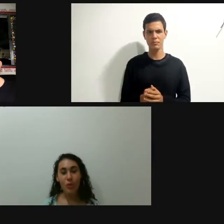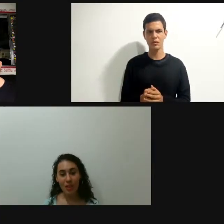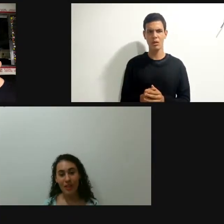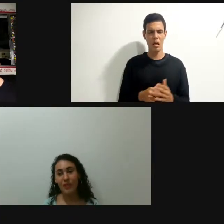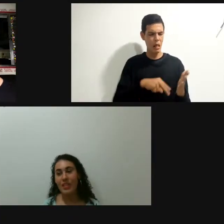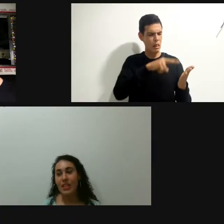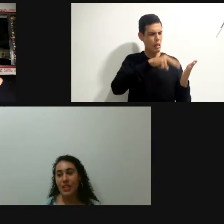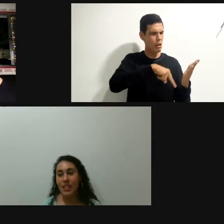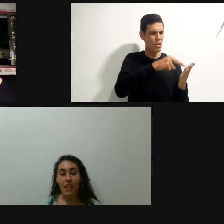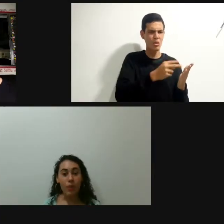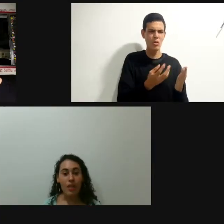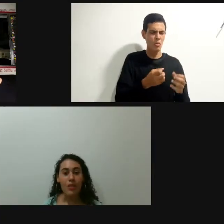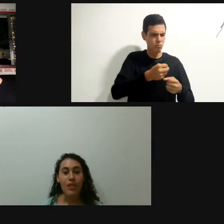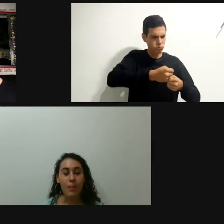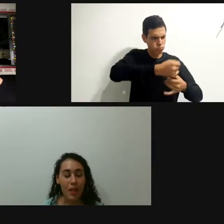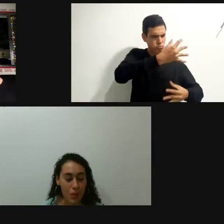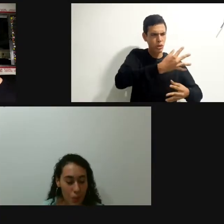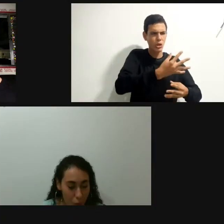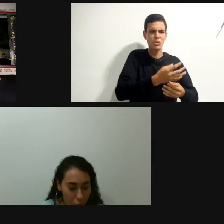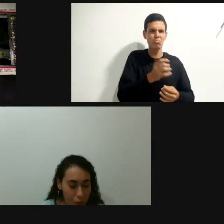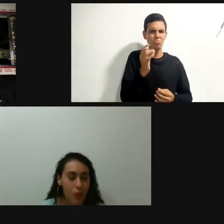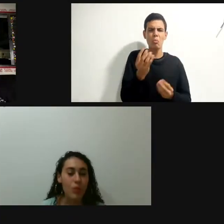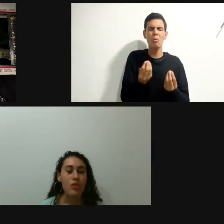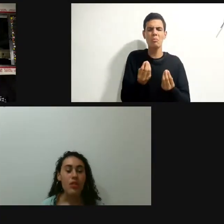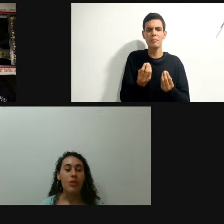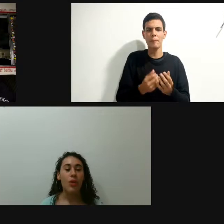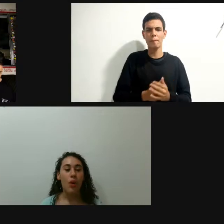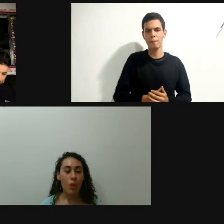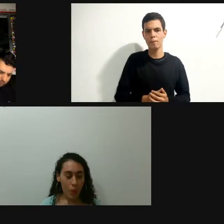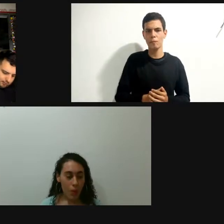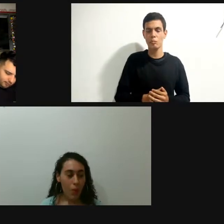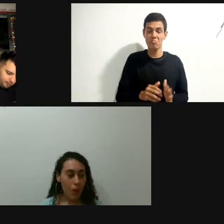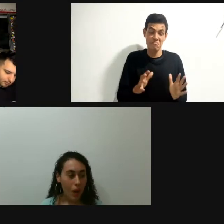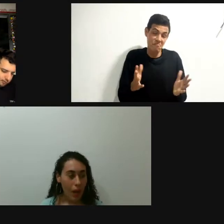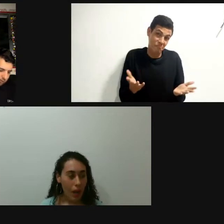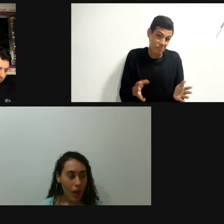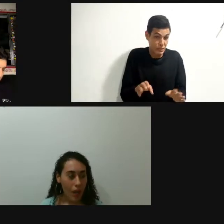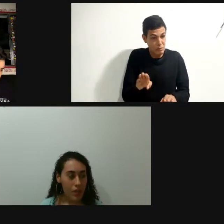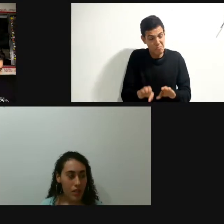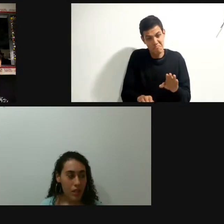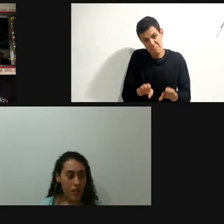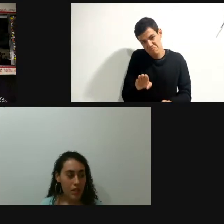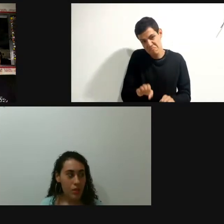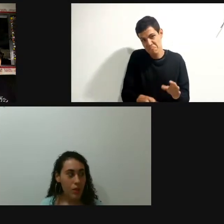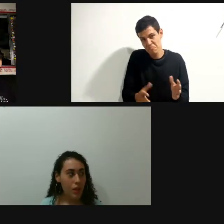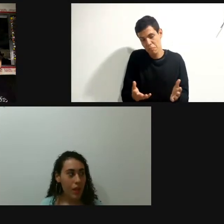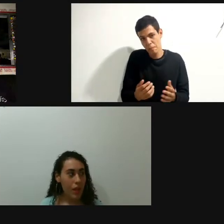leitura. Então, isso depende muito de como